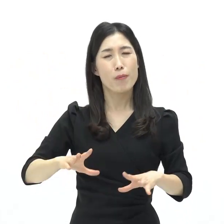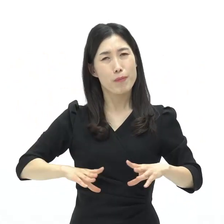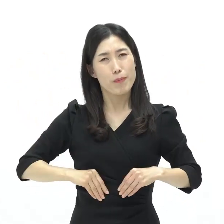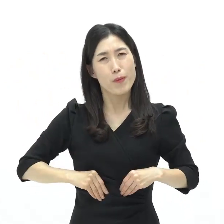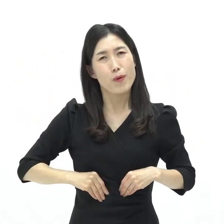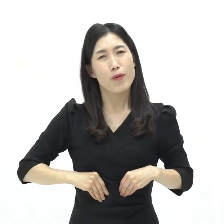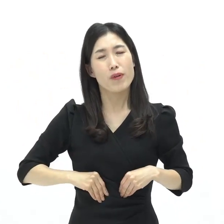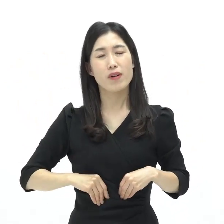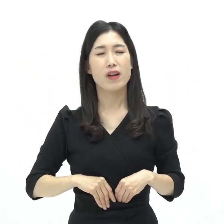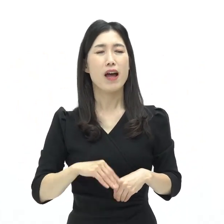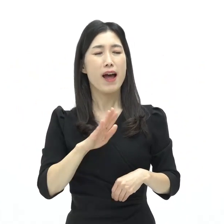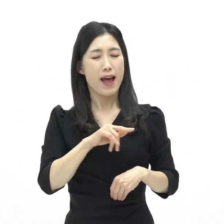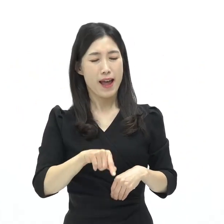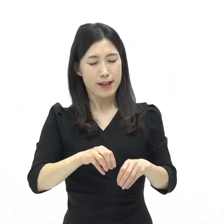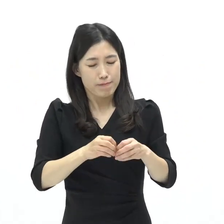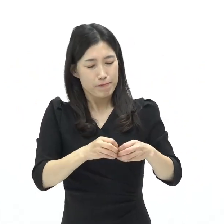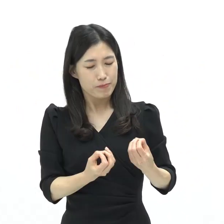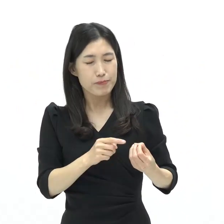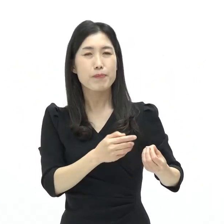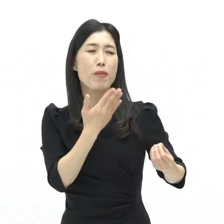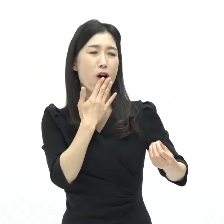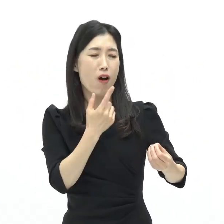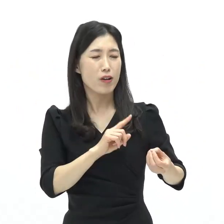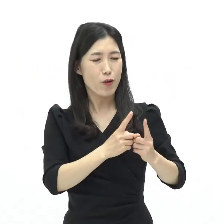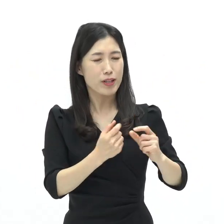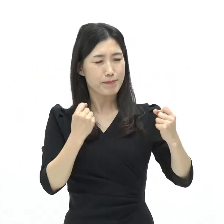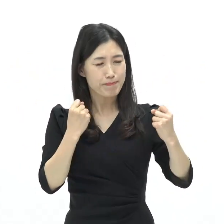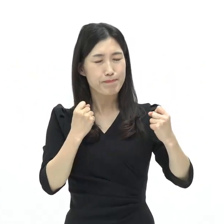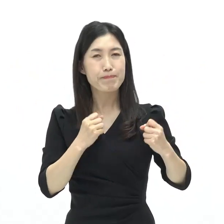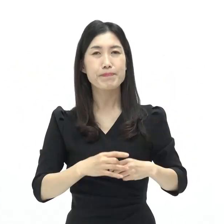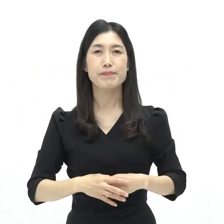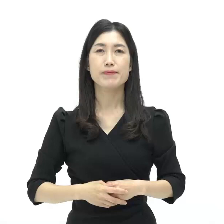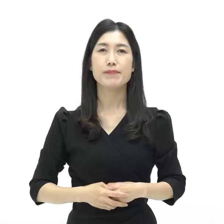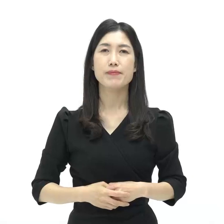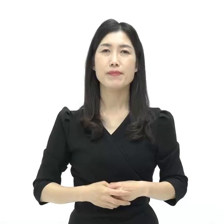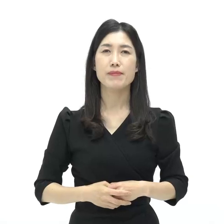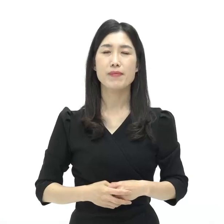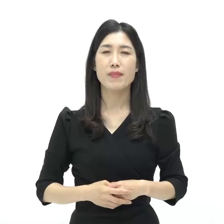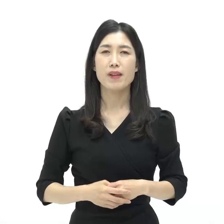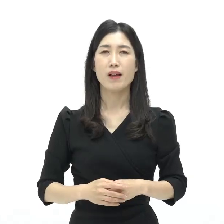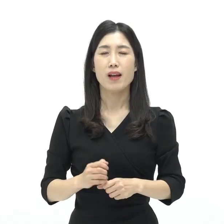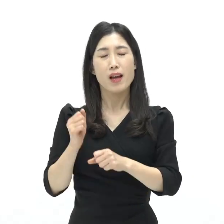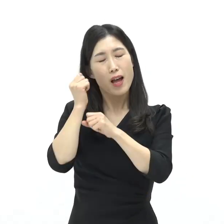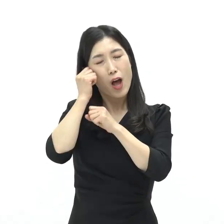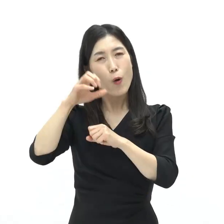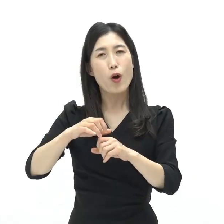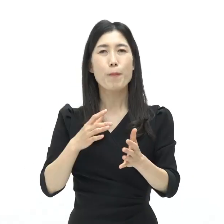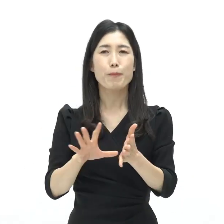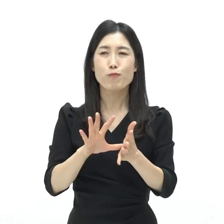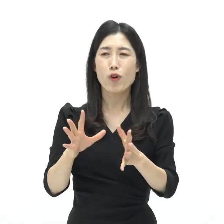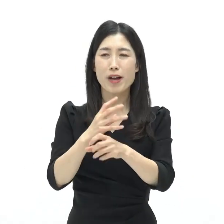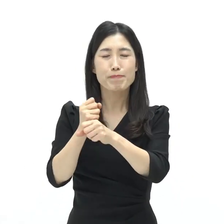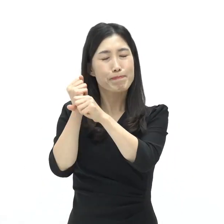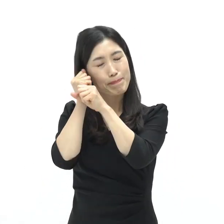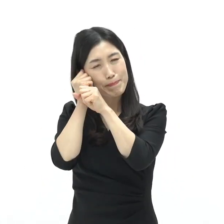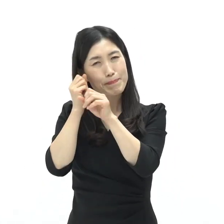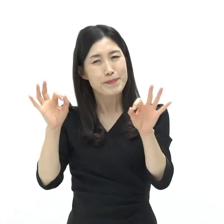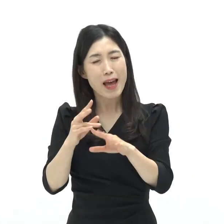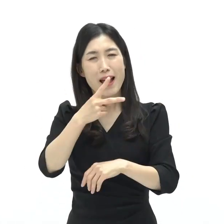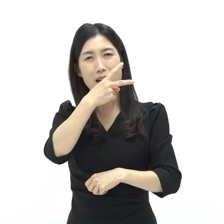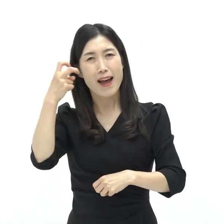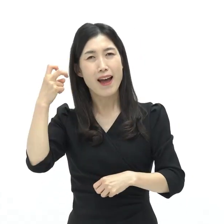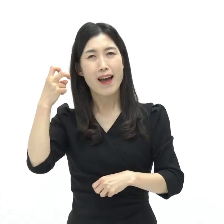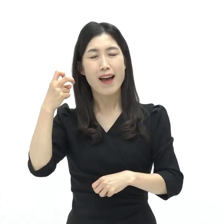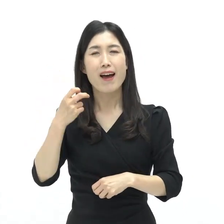나 배고파. 이거라도 먹고 힘내자 우리. 짐을 베개 삼아 쪽잠을 자며 버티는